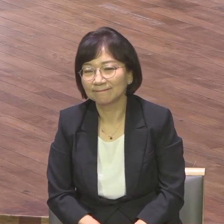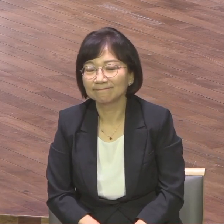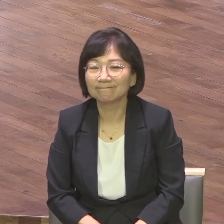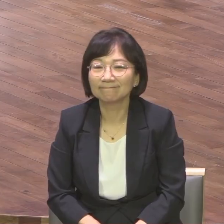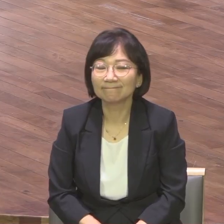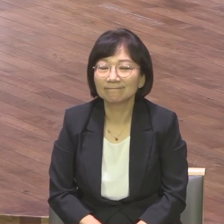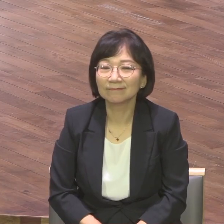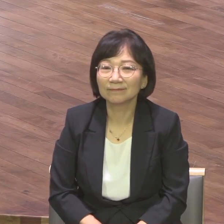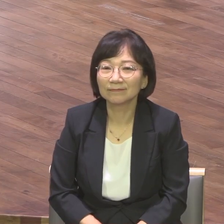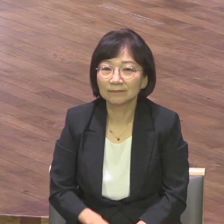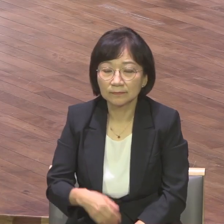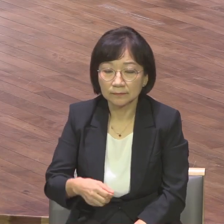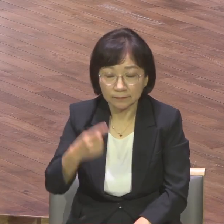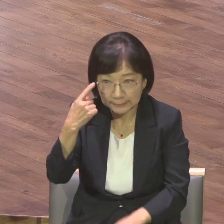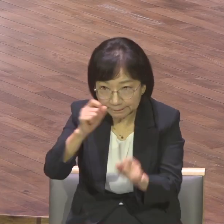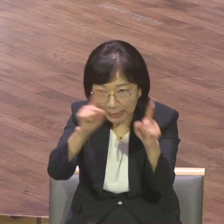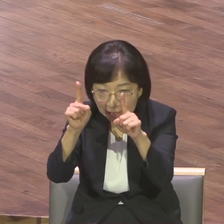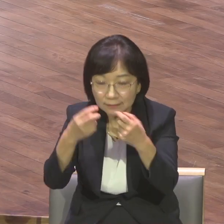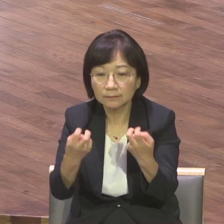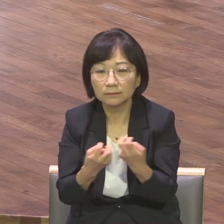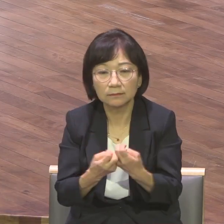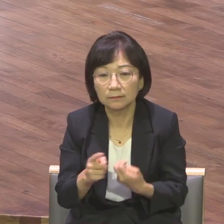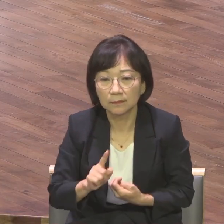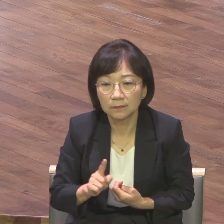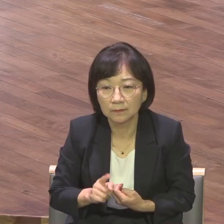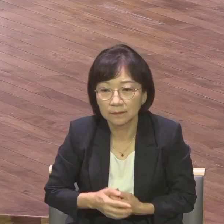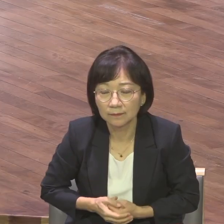것이 뭐냐, 어떻게 하면 깨어있느냐.